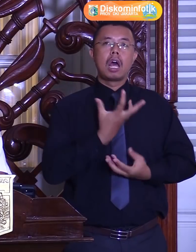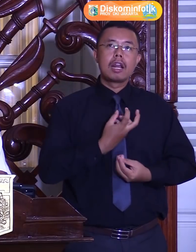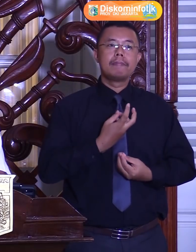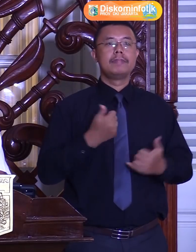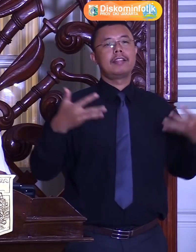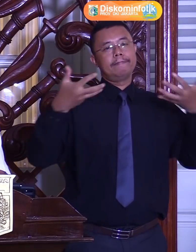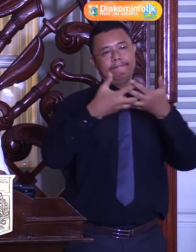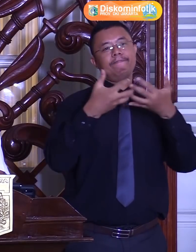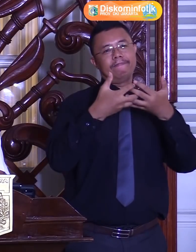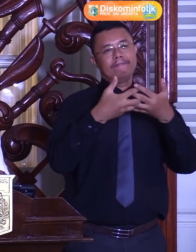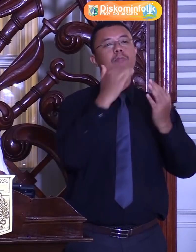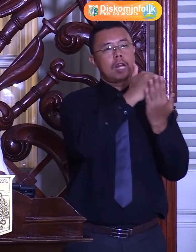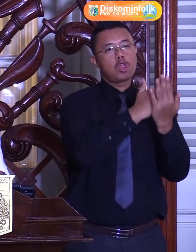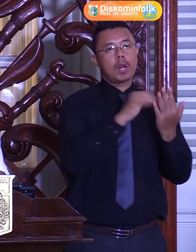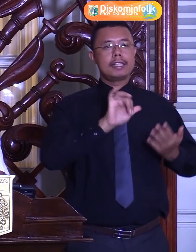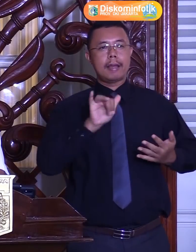sinkron kebijakannya.